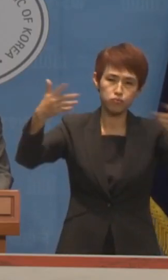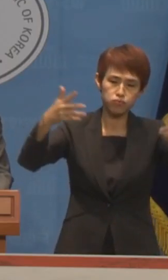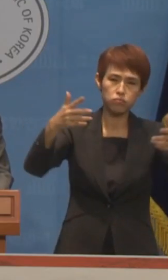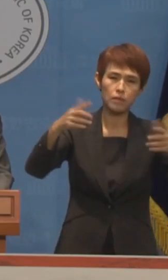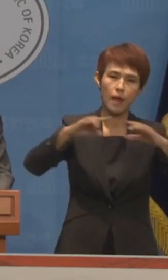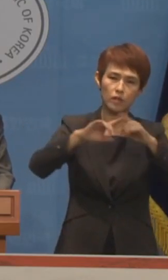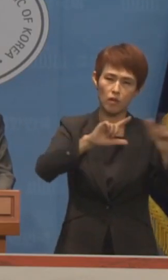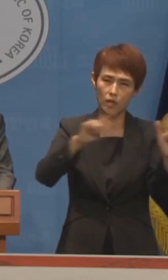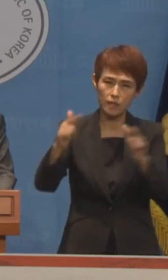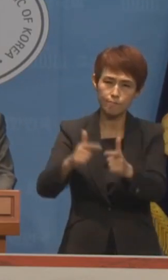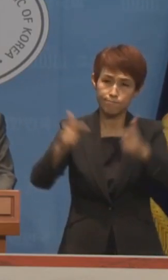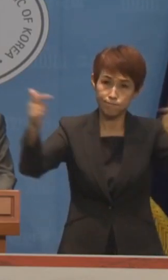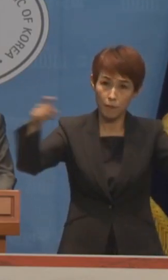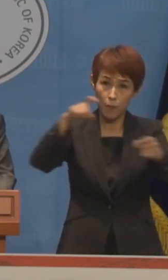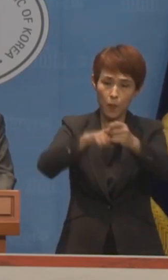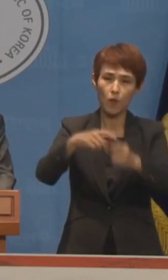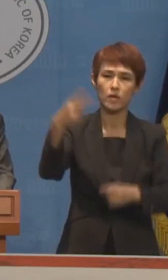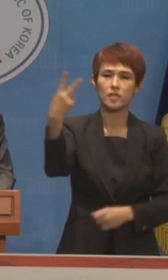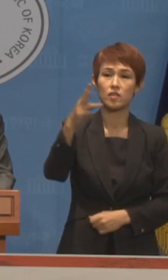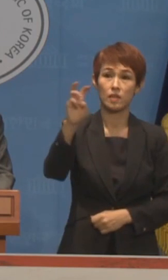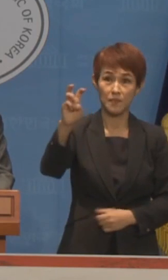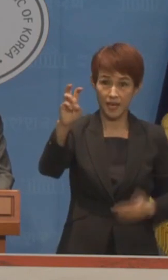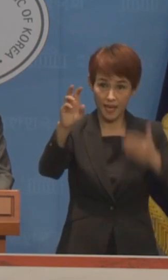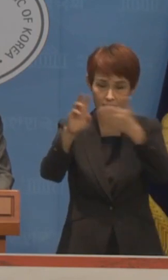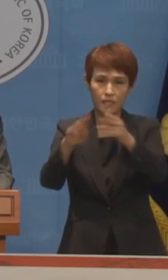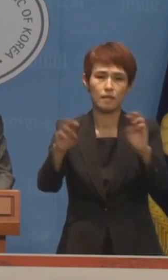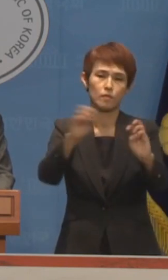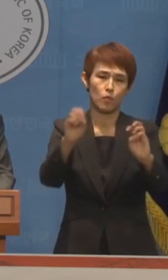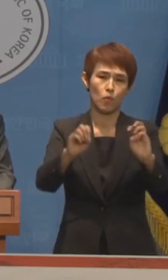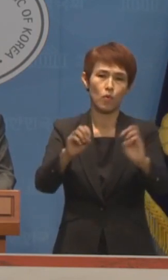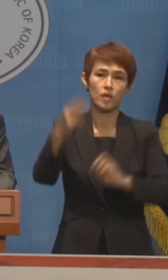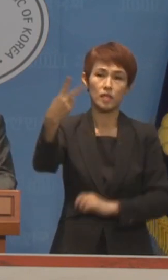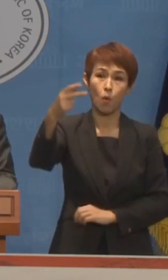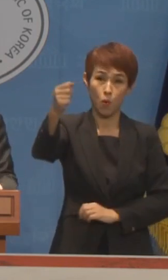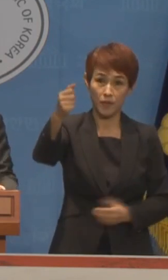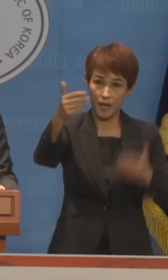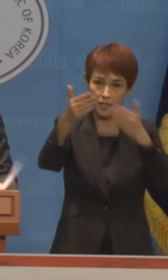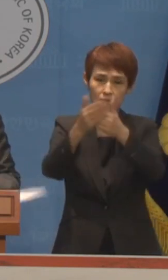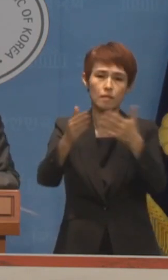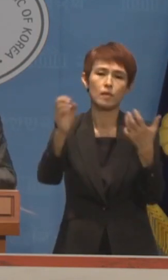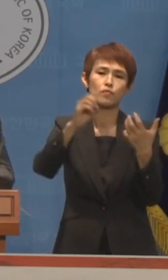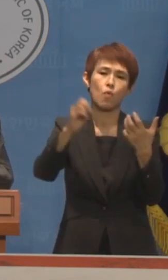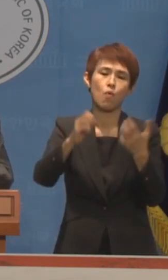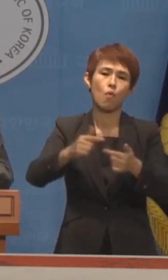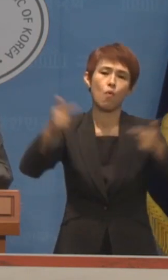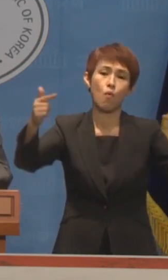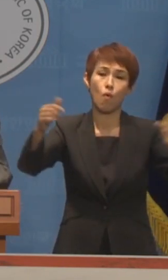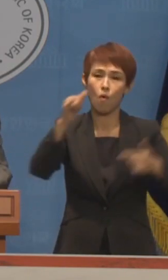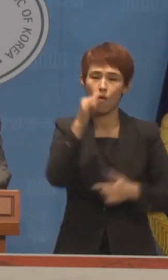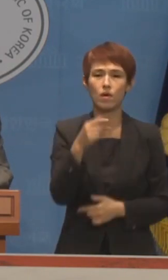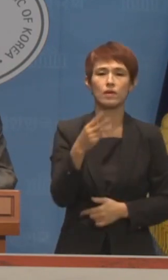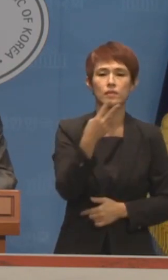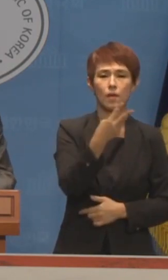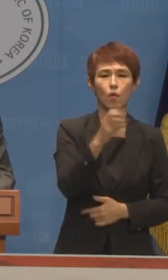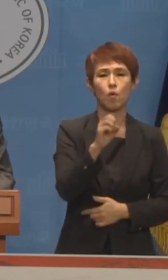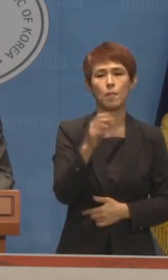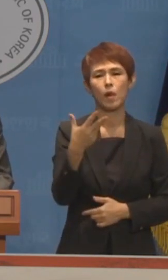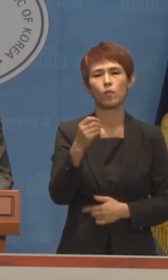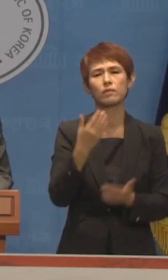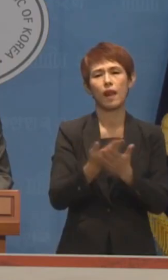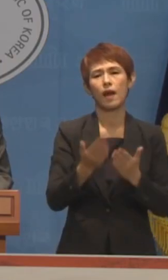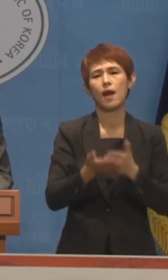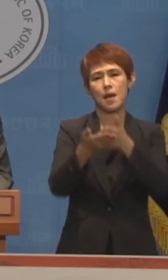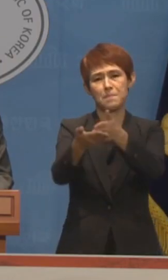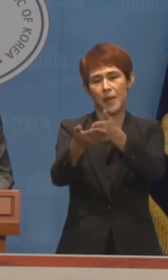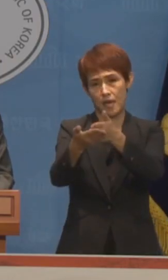목표를 2030년까지 30%, 2050년까지 80%로 확대하는 소위 3080을 주문해 왔습니다.